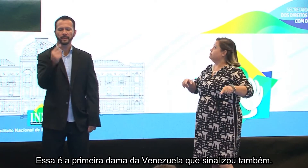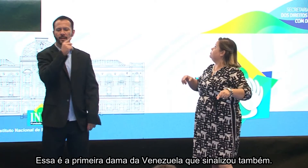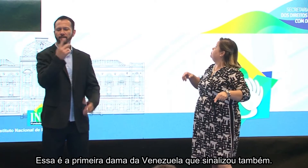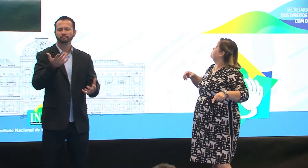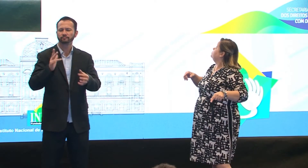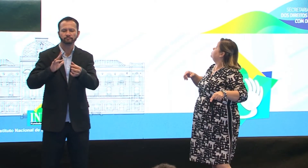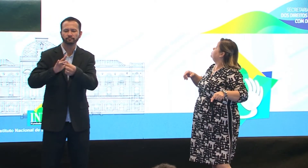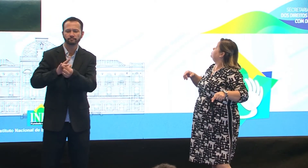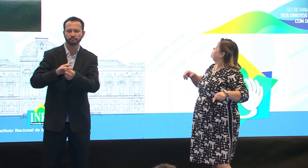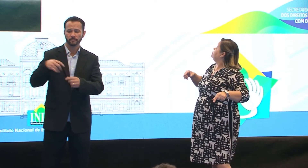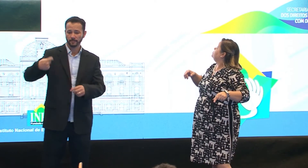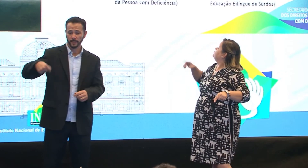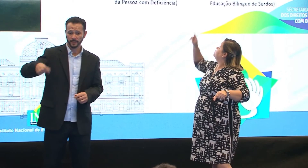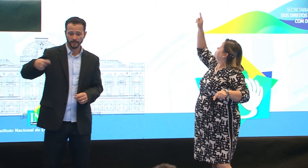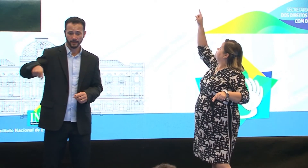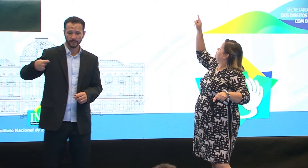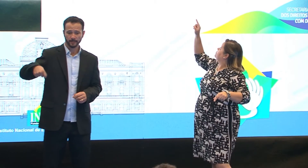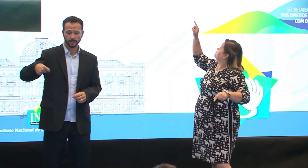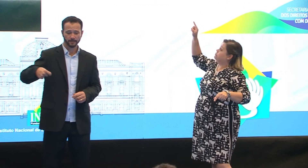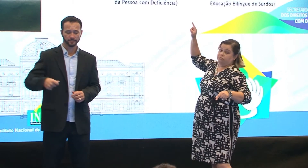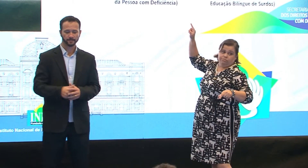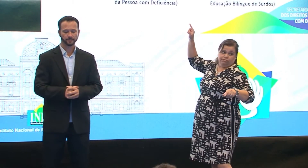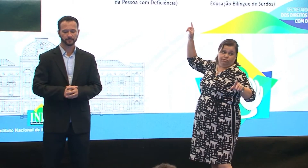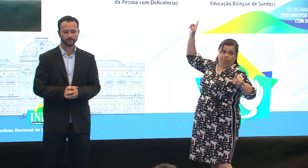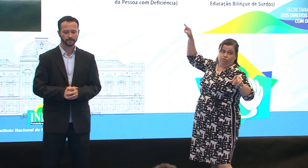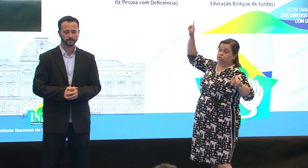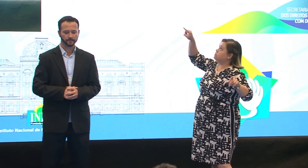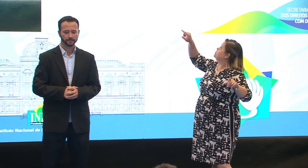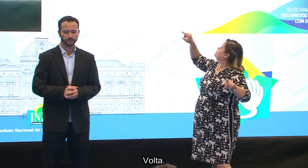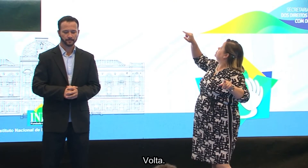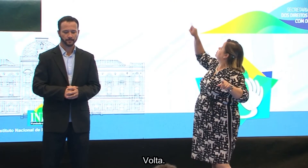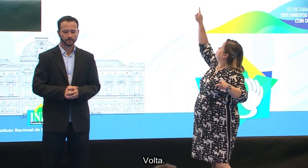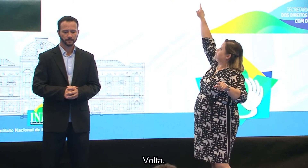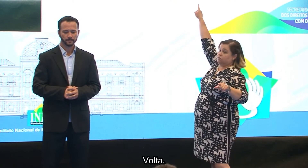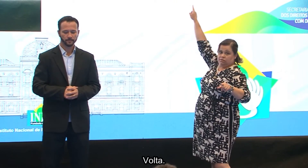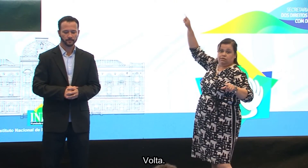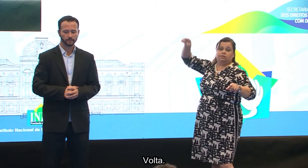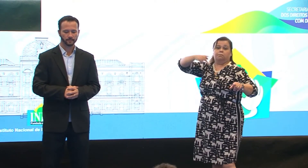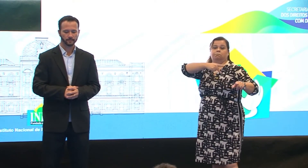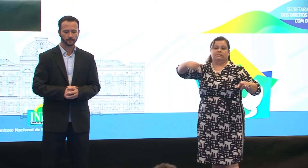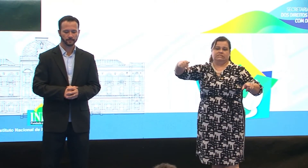também. Volta.